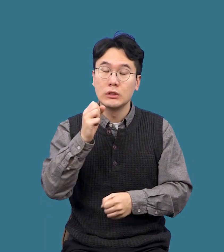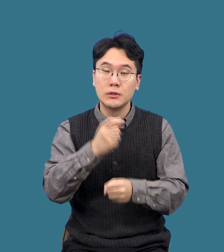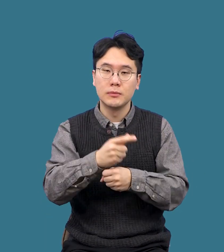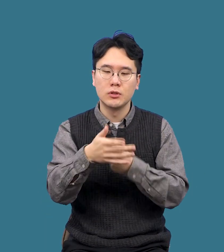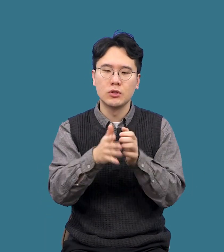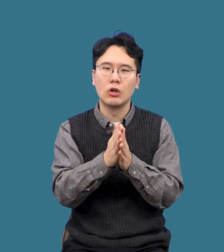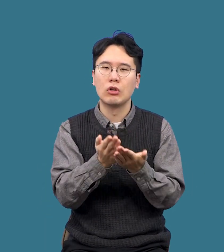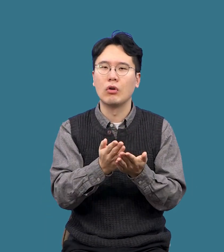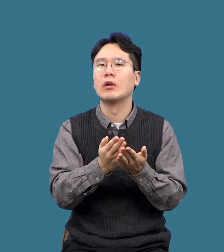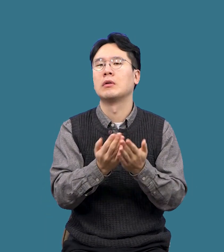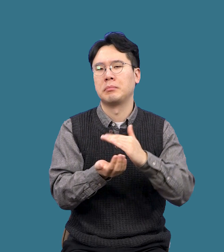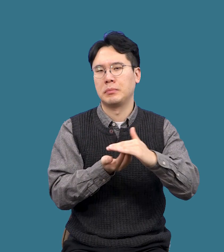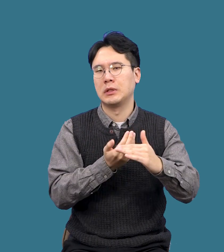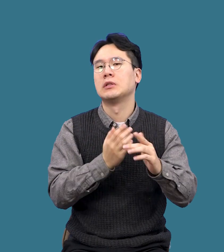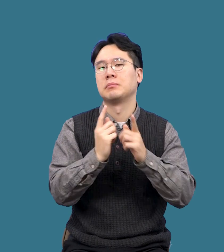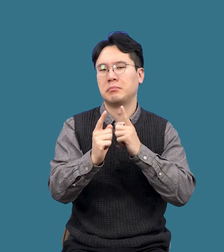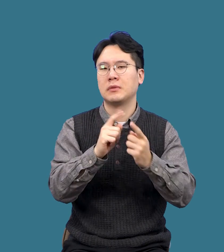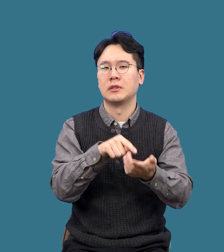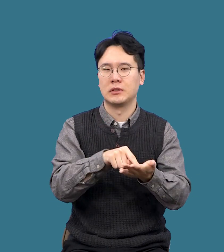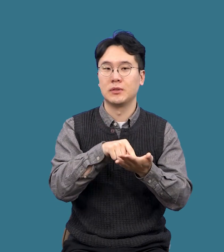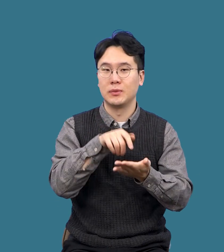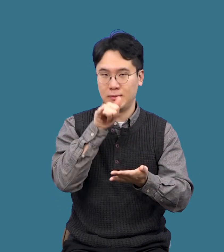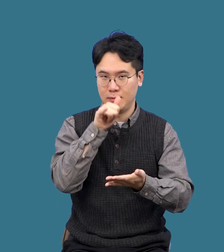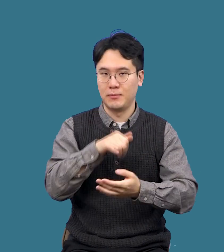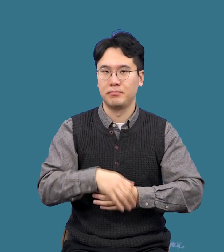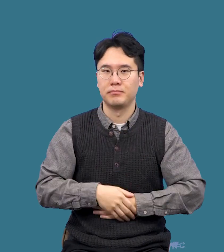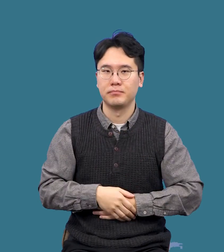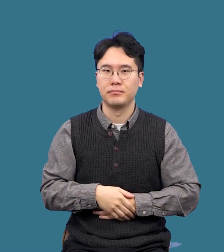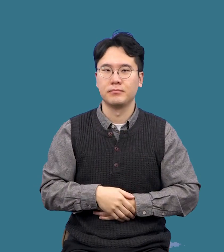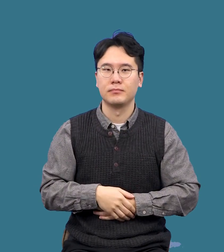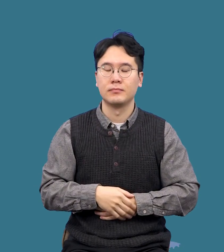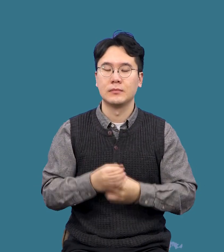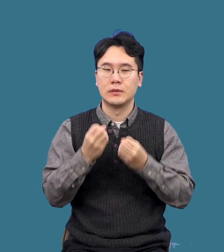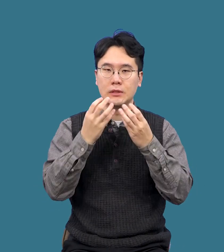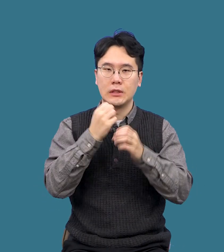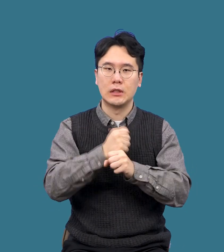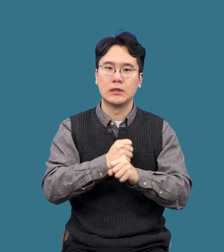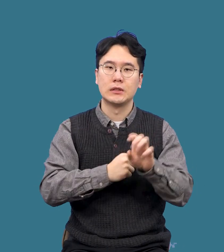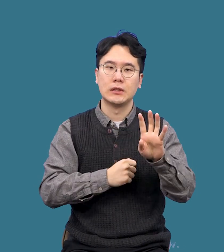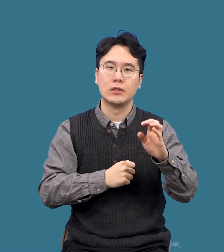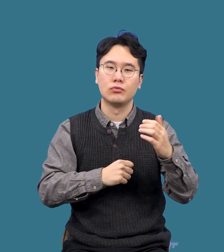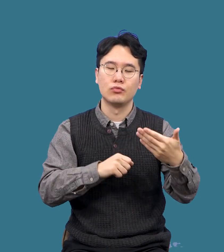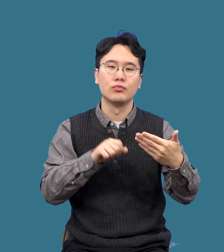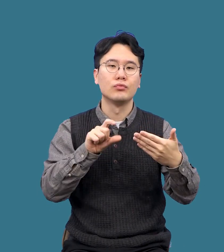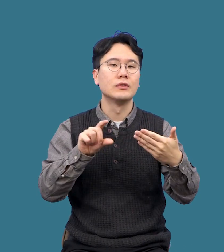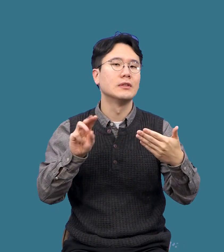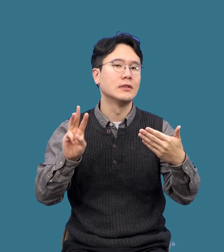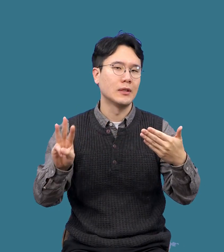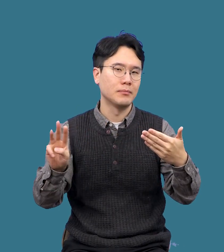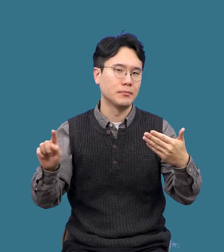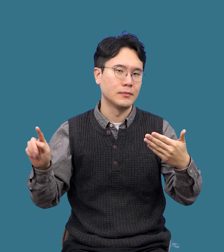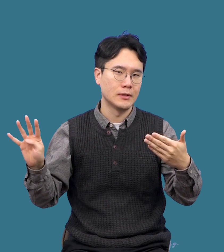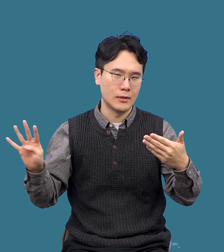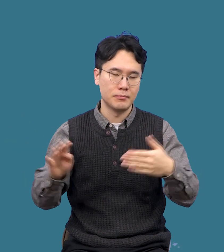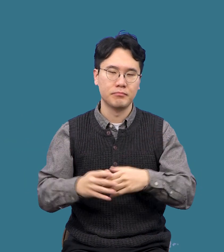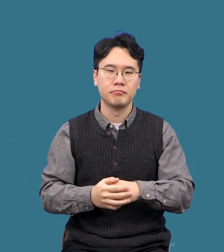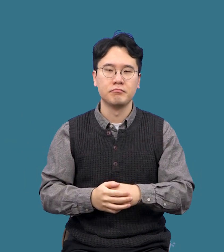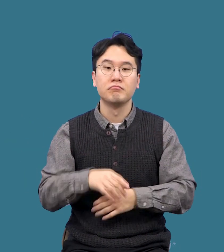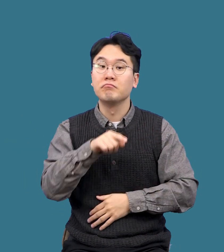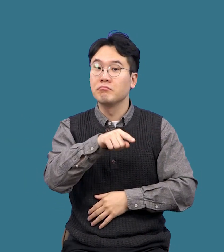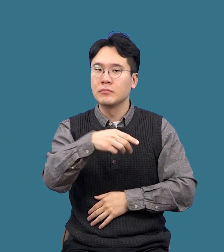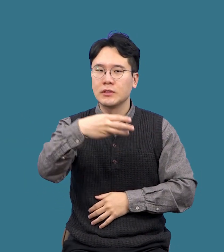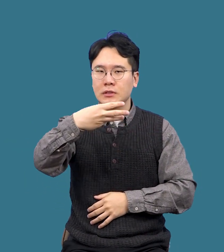창세기 49장 3절과 4절의 예언의 성취인데 여기 르벤을 향한